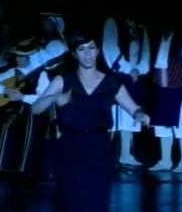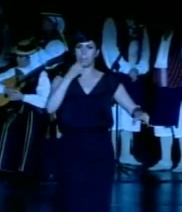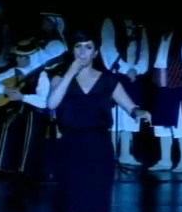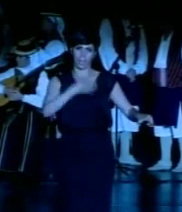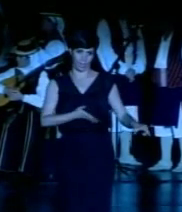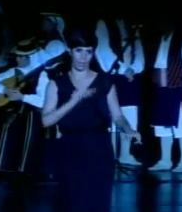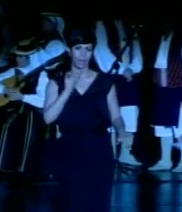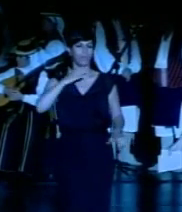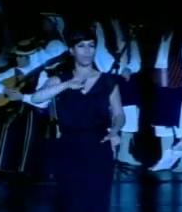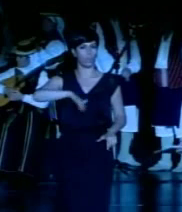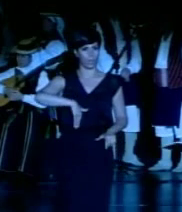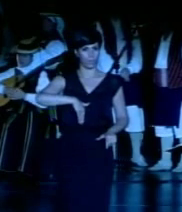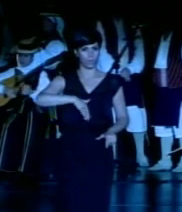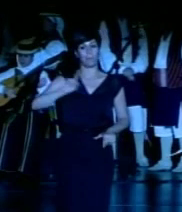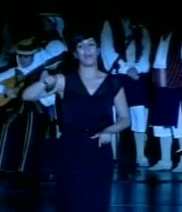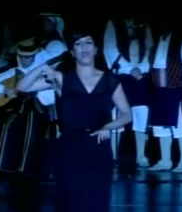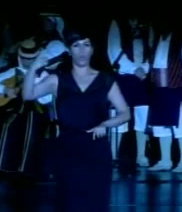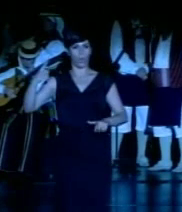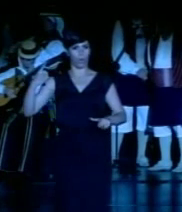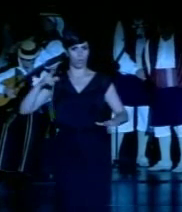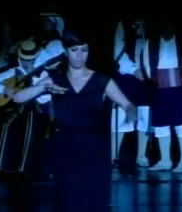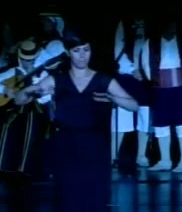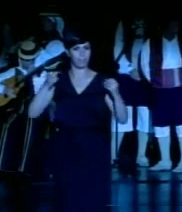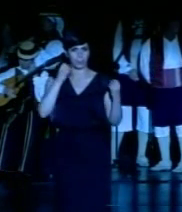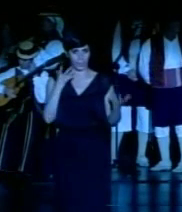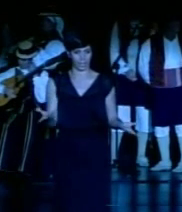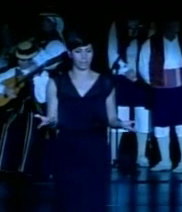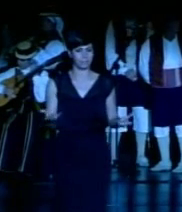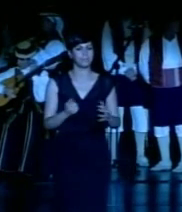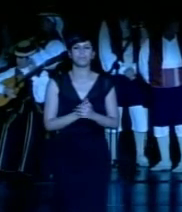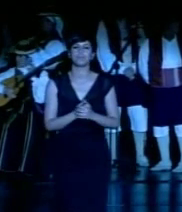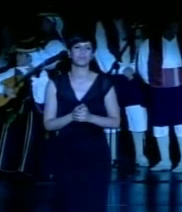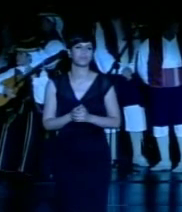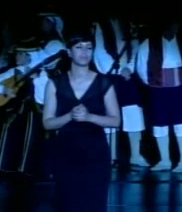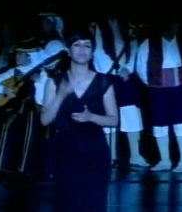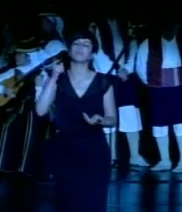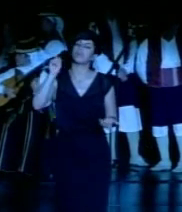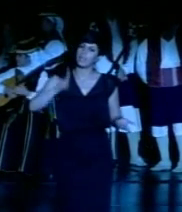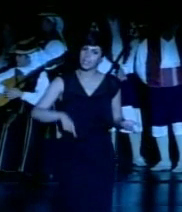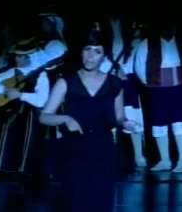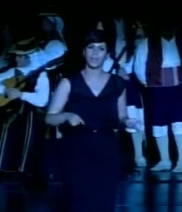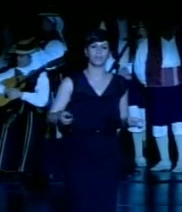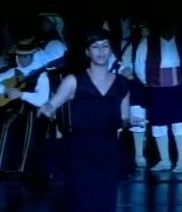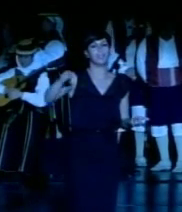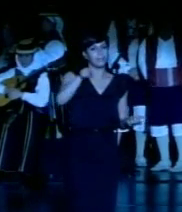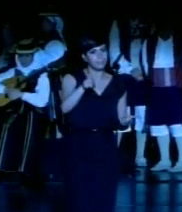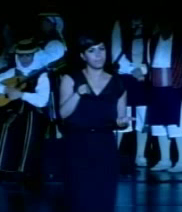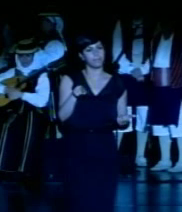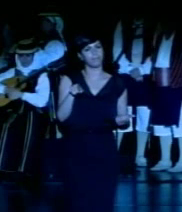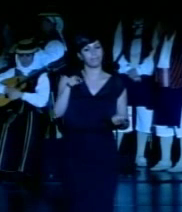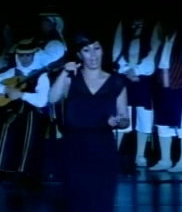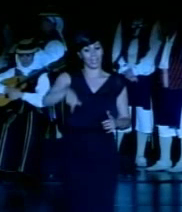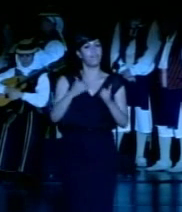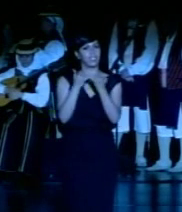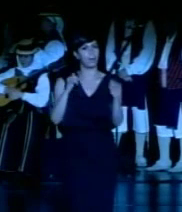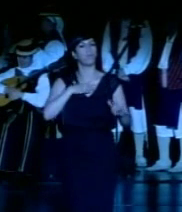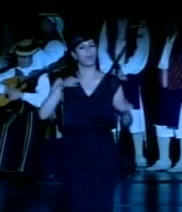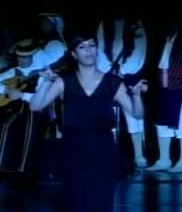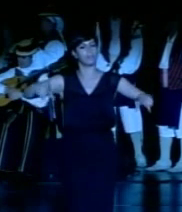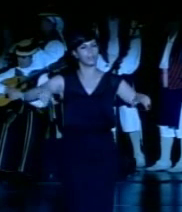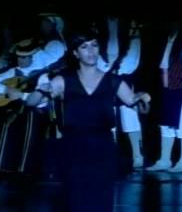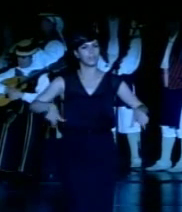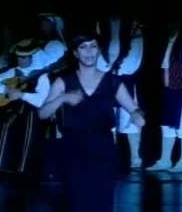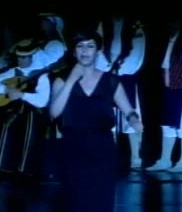poder descansar en condiciones y luego dar lo mejor de sí mismo en estas escenas. También eso lo conseguimos en el Festival de